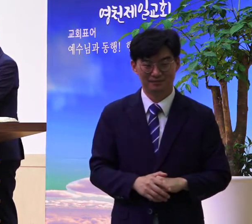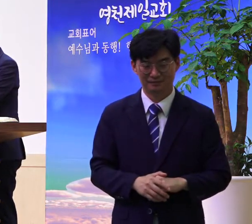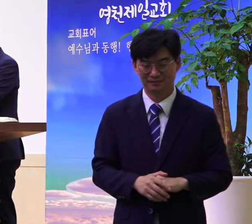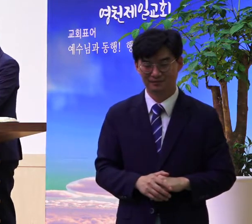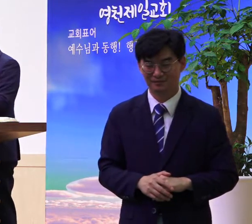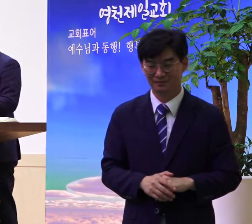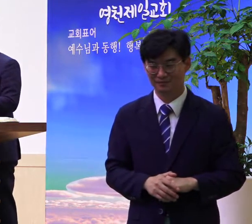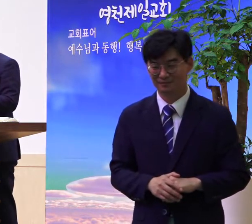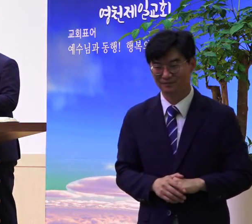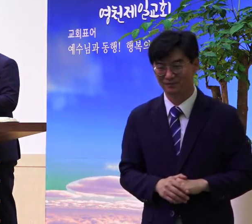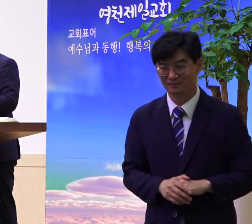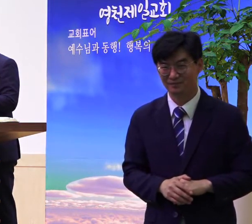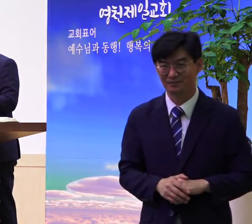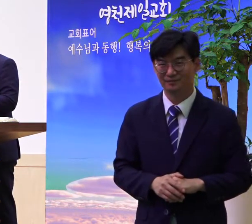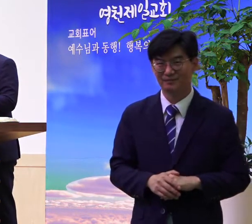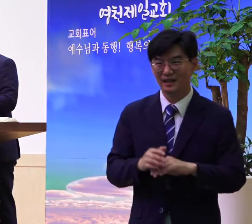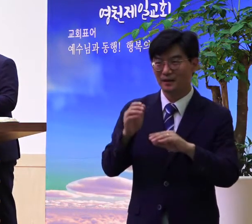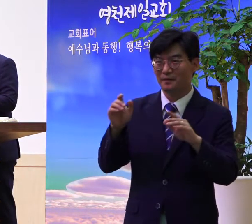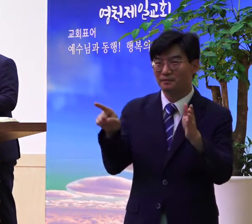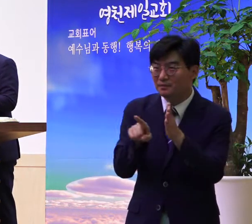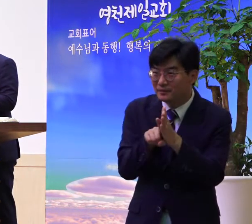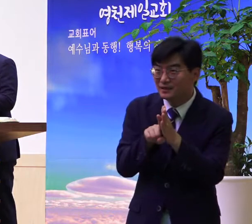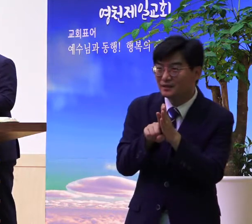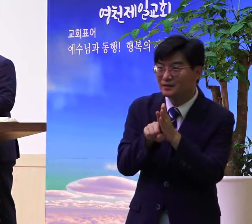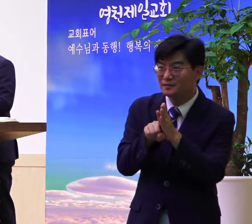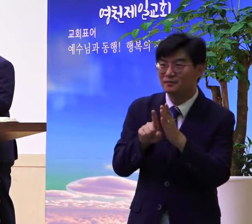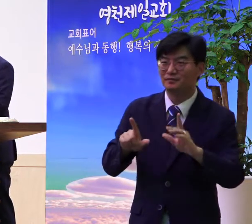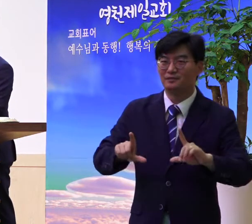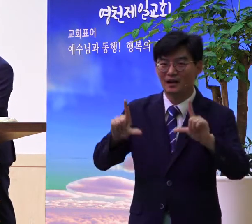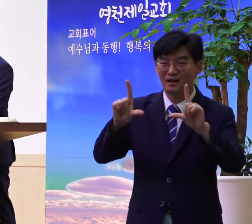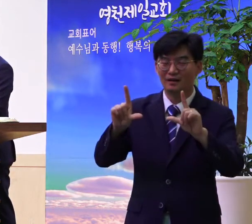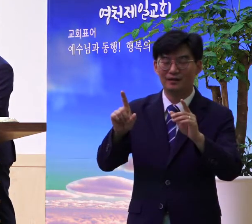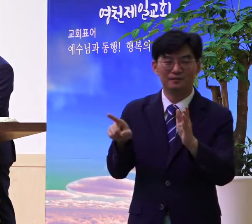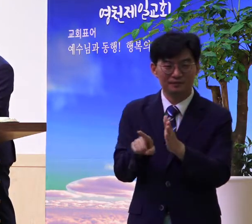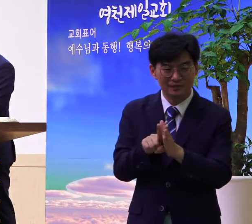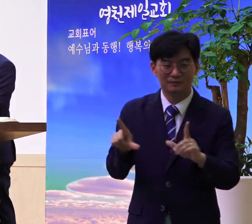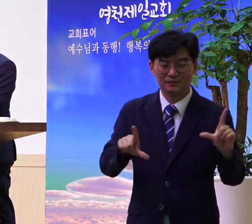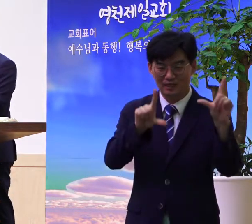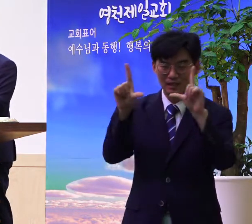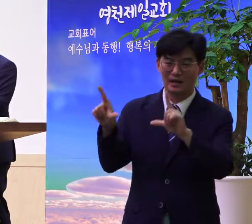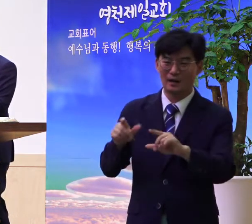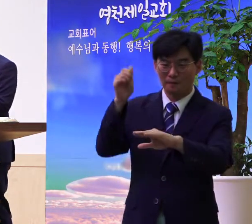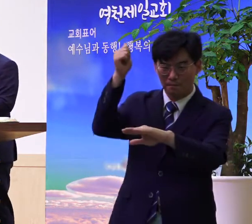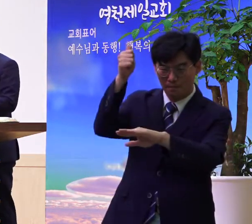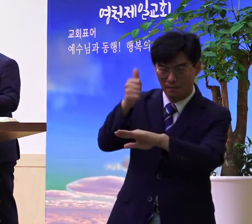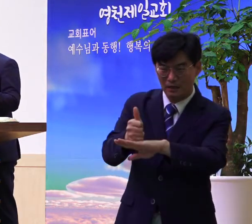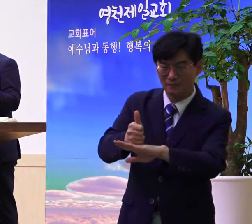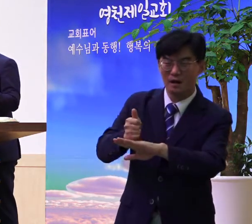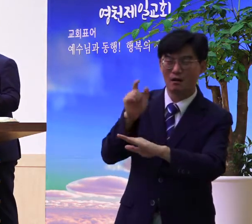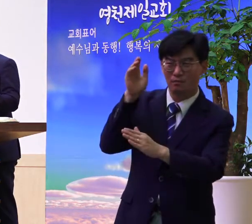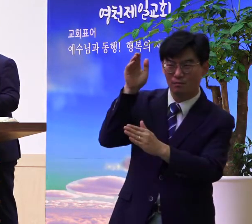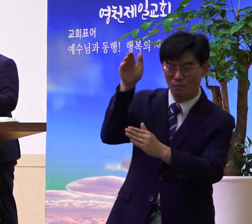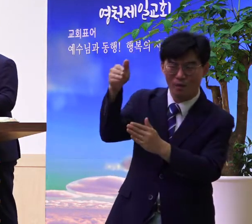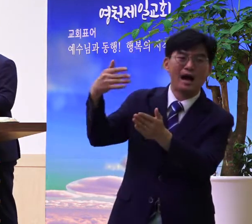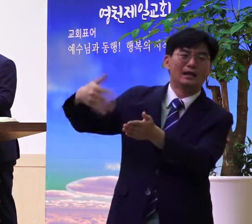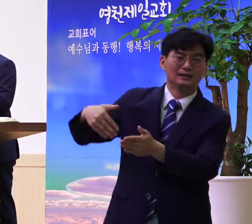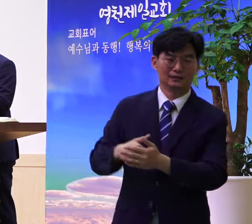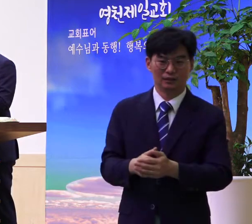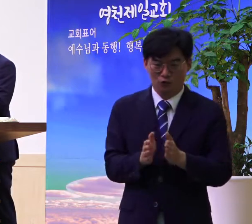중이죠. 종착지를 향해서 가고 있는 도상에 있는 존재라고 하는 것입니다. 출발은